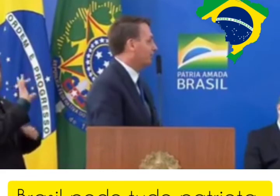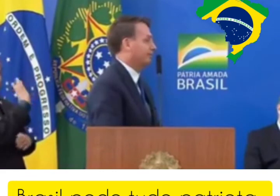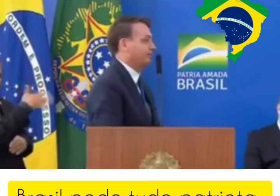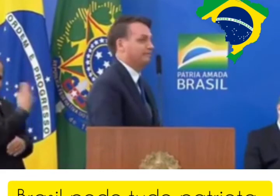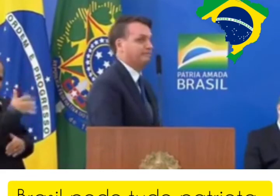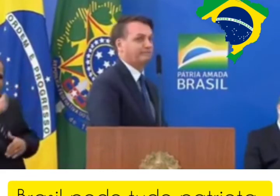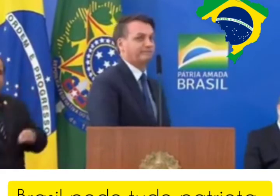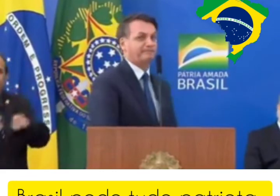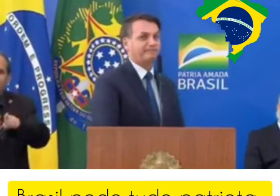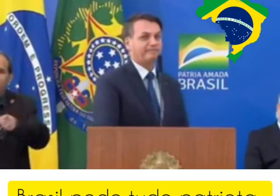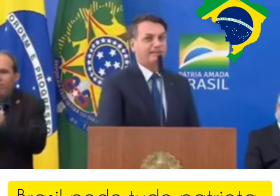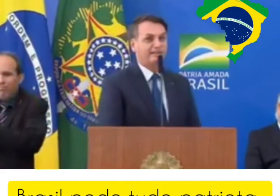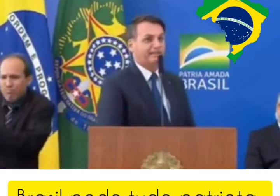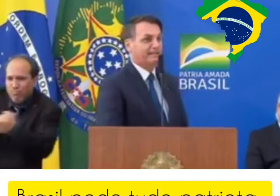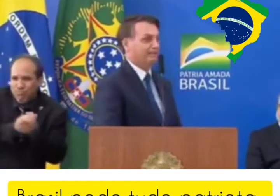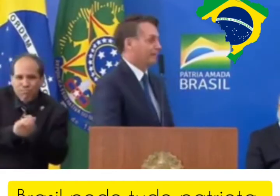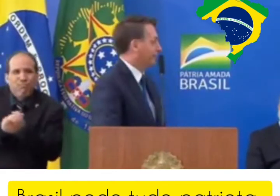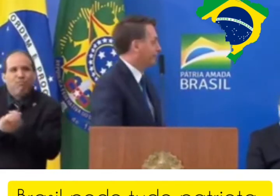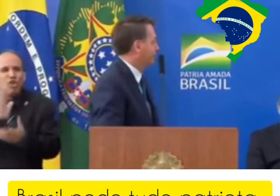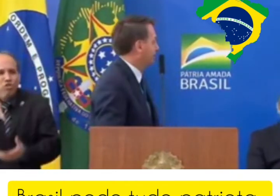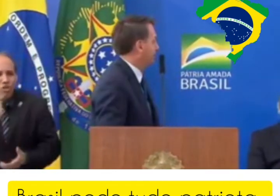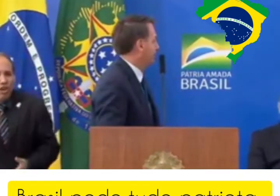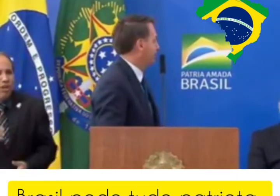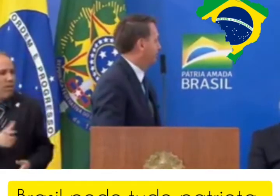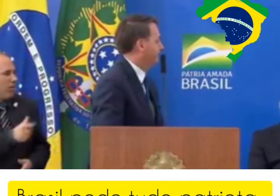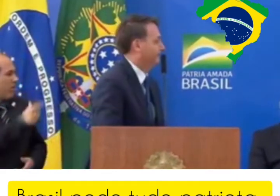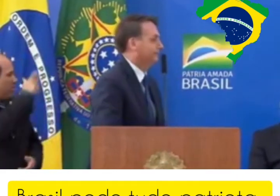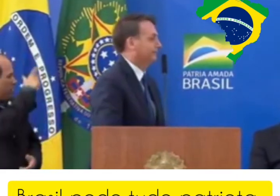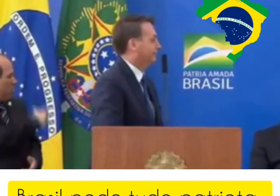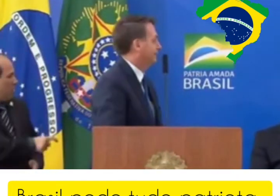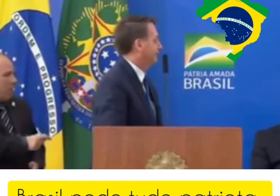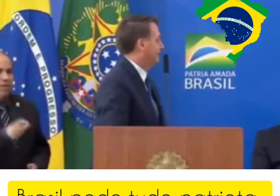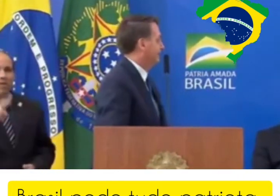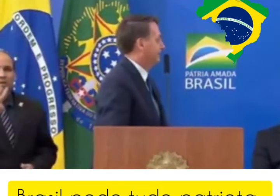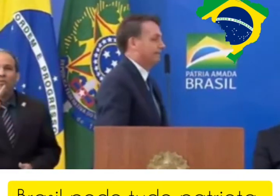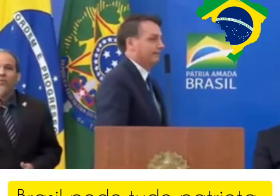e cumprimentos. Prezado vice-presidente,